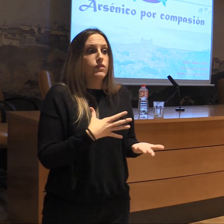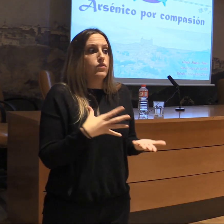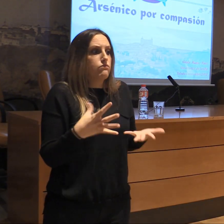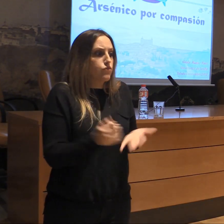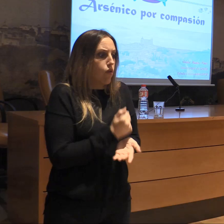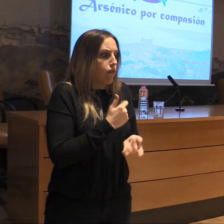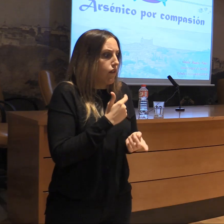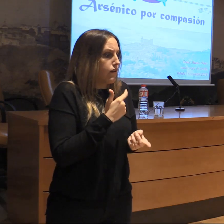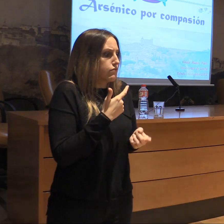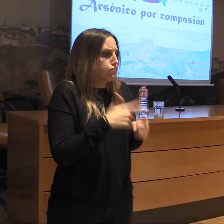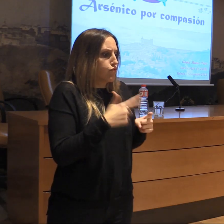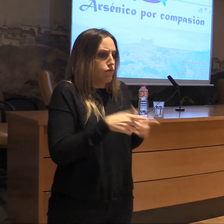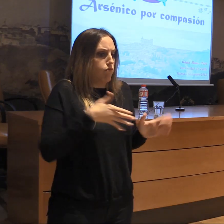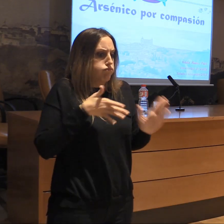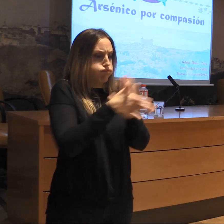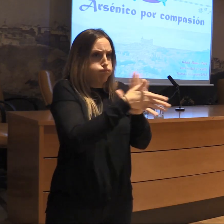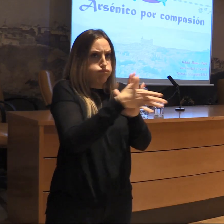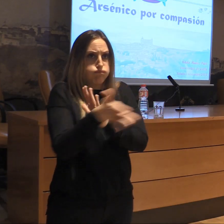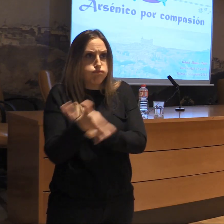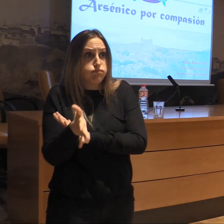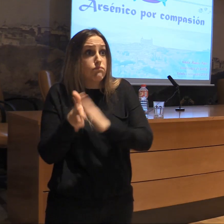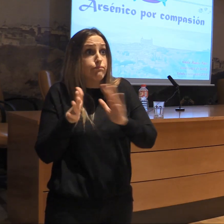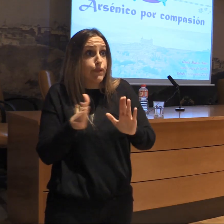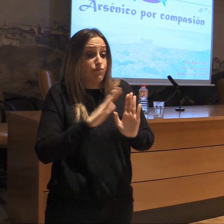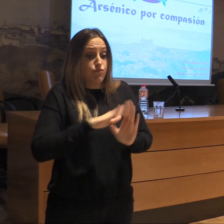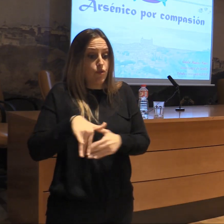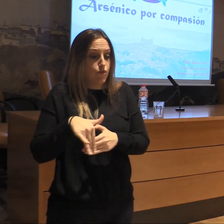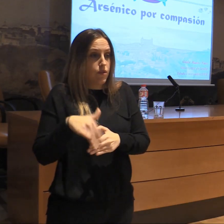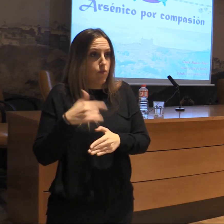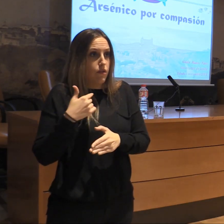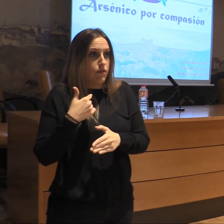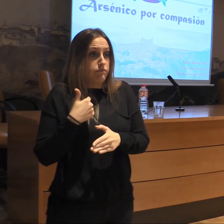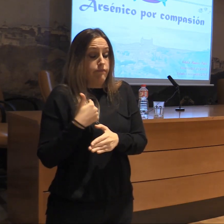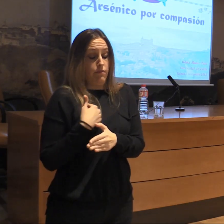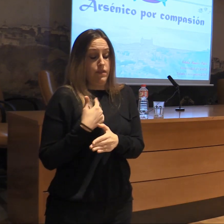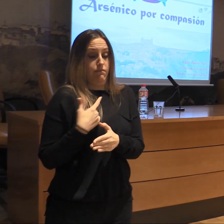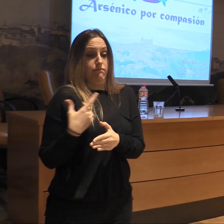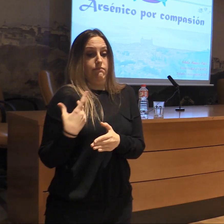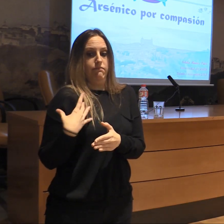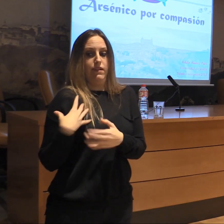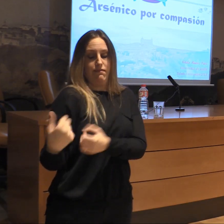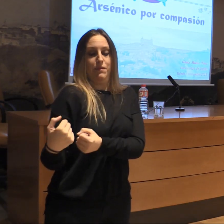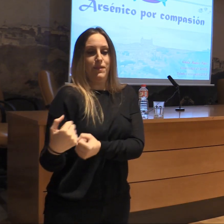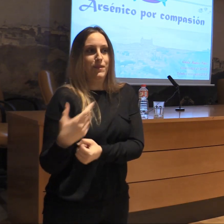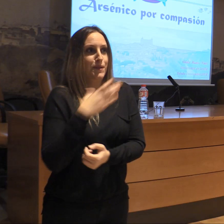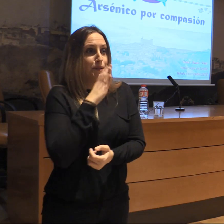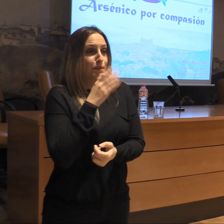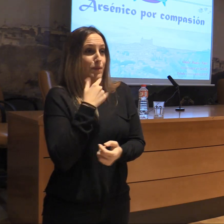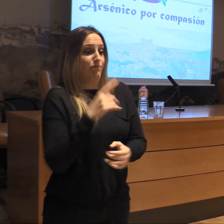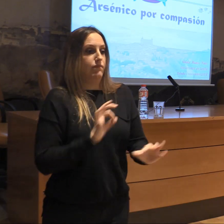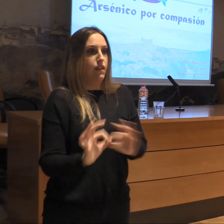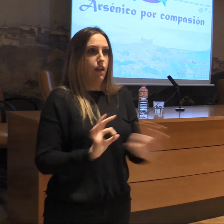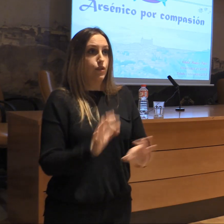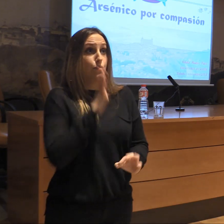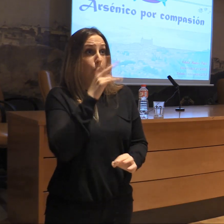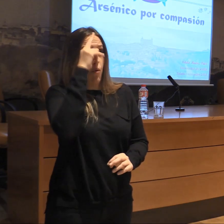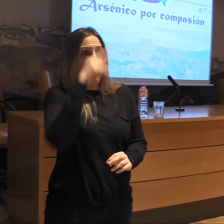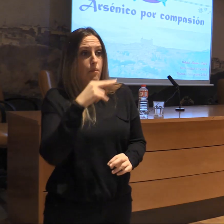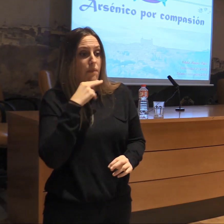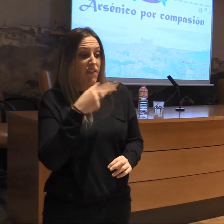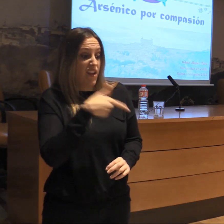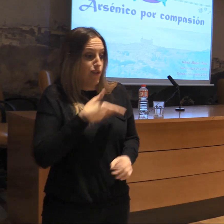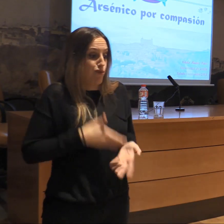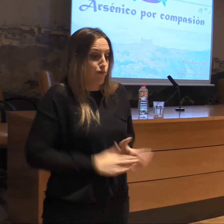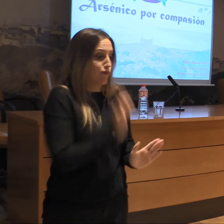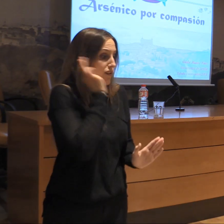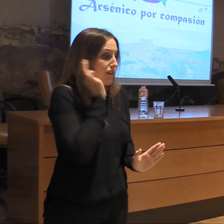cosas que se han dicho aquí, lo último en lo que me engancharon es en lo del teatro. Esto fue un padre que le quería explicar a su